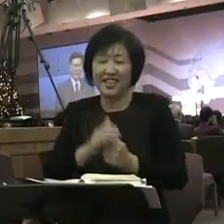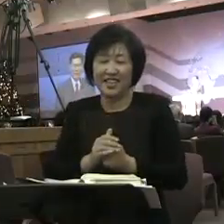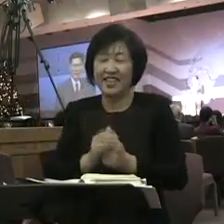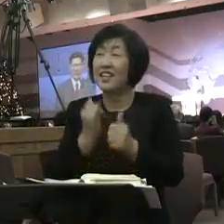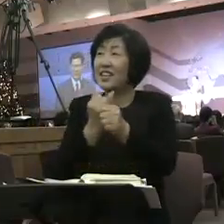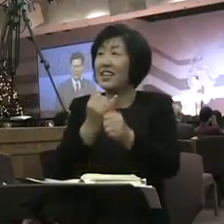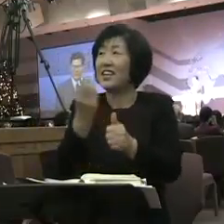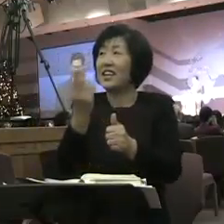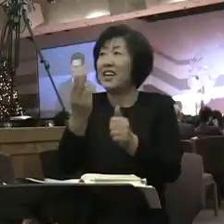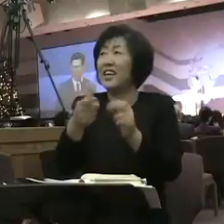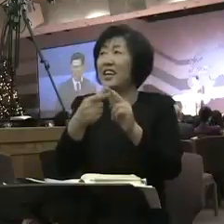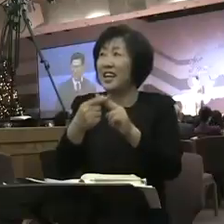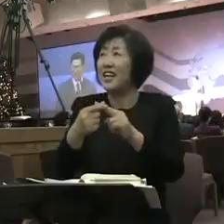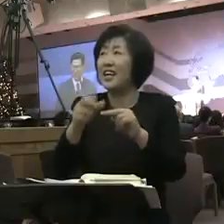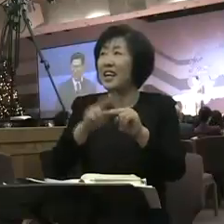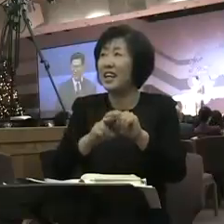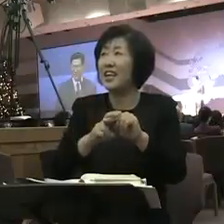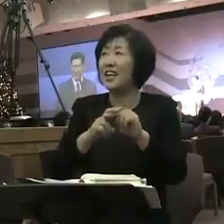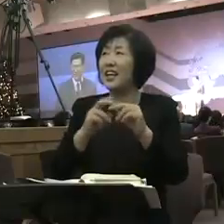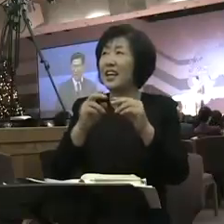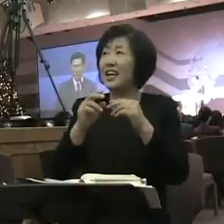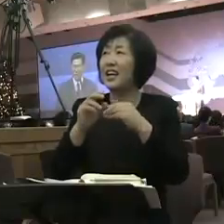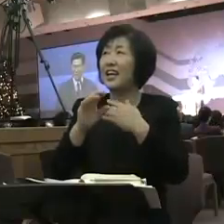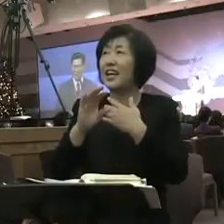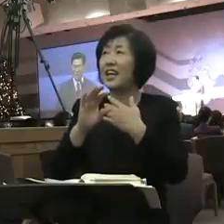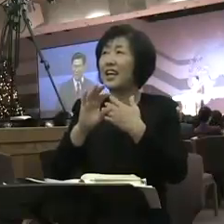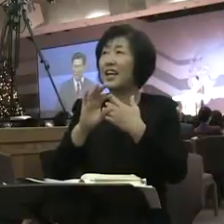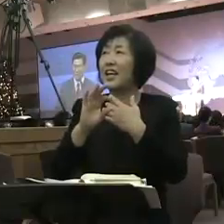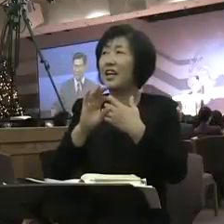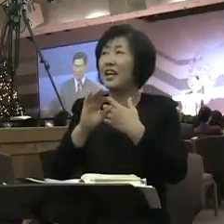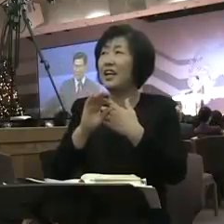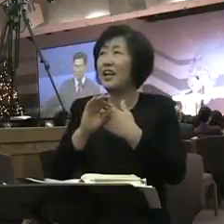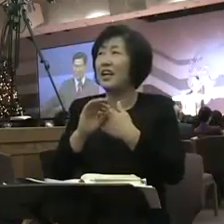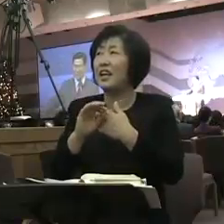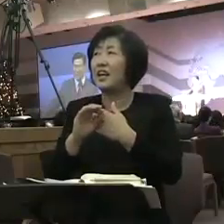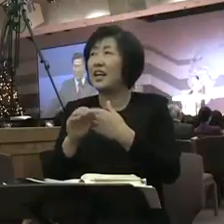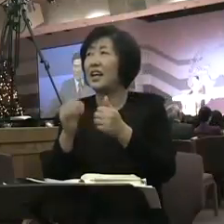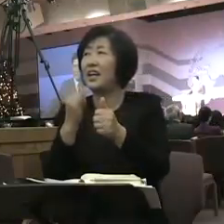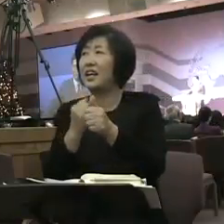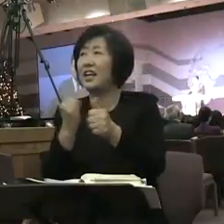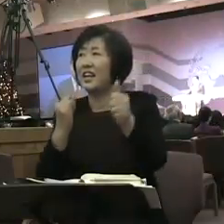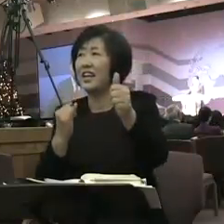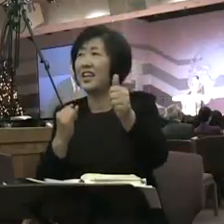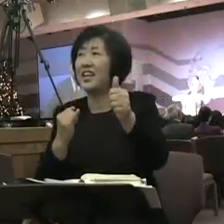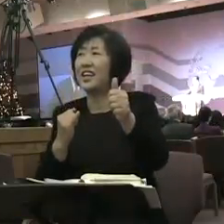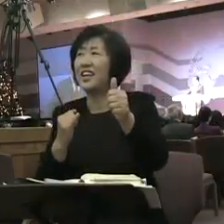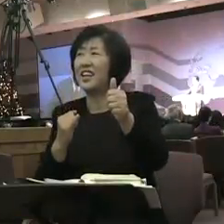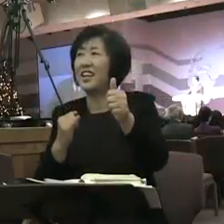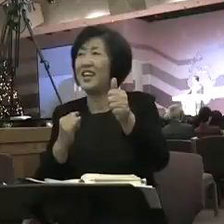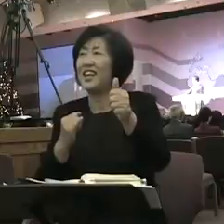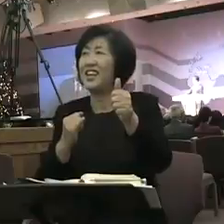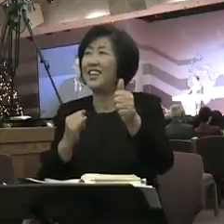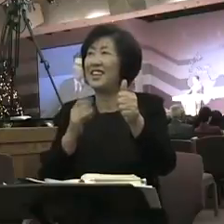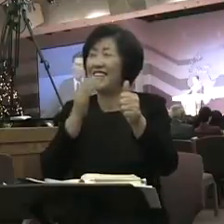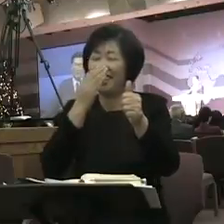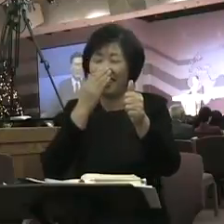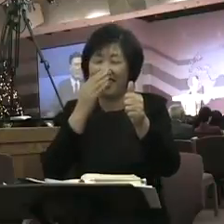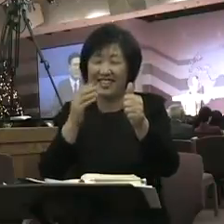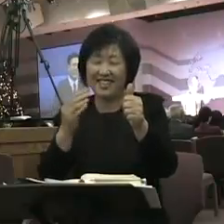부부가 같이 앉아 계시는 분이 있으면요, 한번 지그시 남편께서 그 아내의 손을 잡고 눈으로 한번